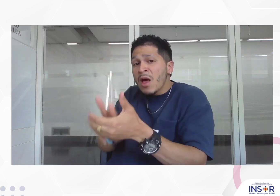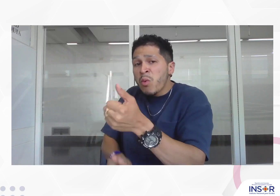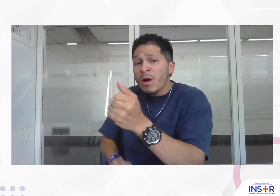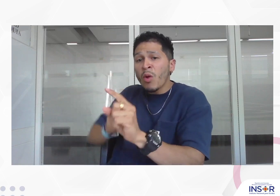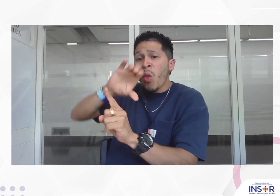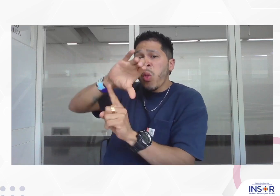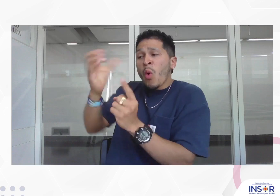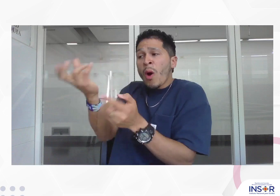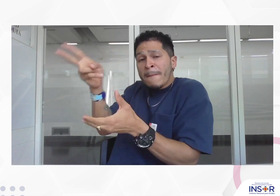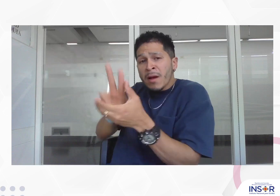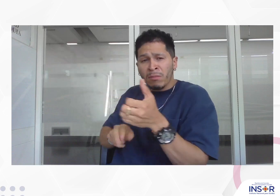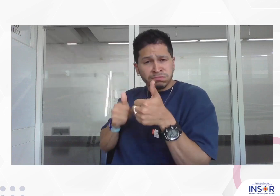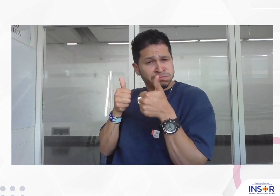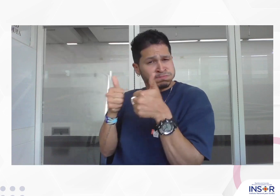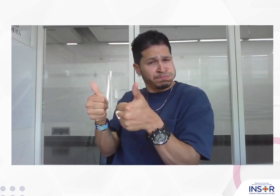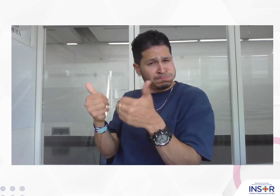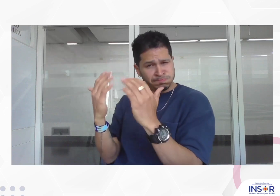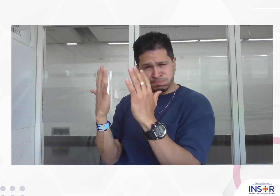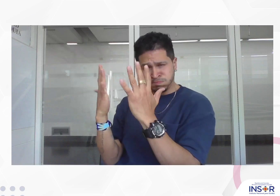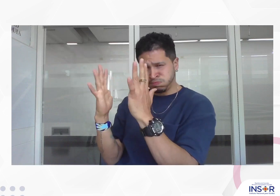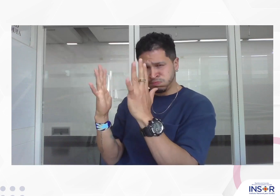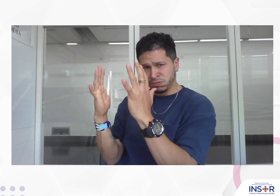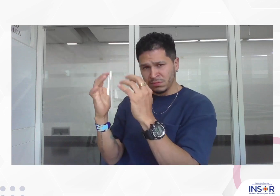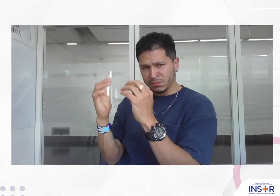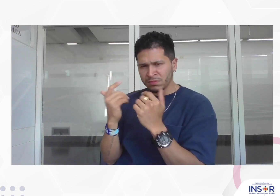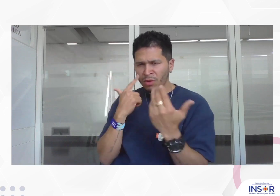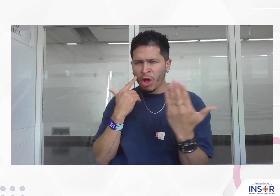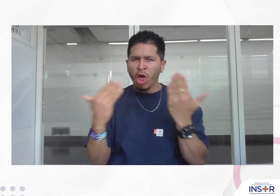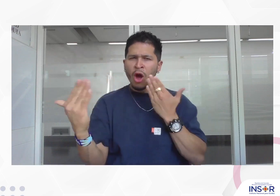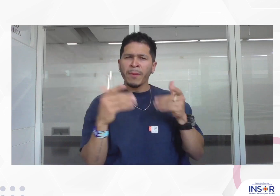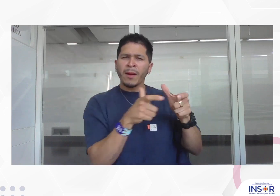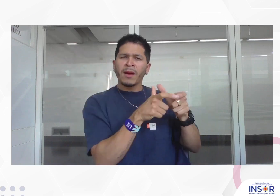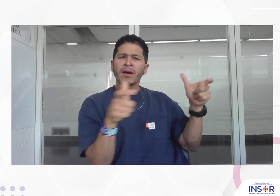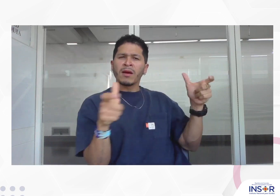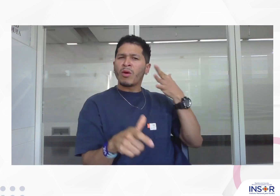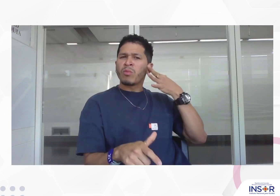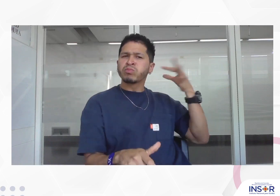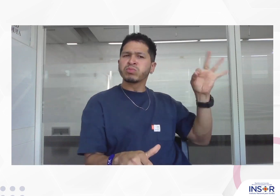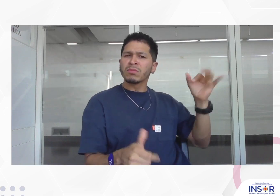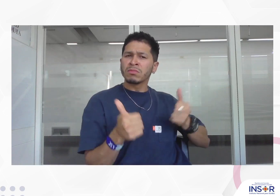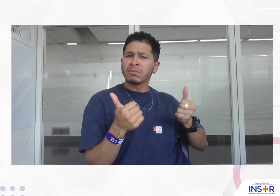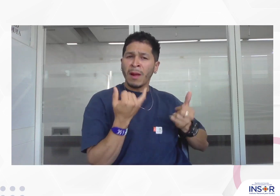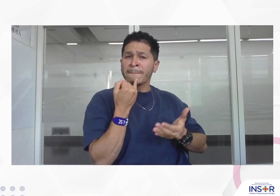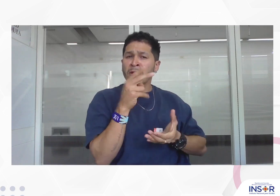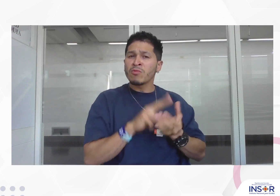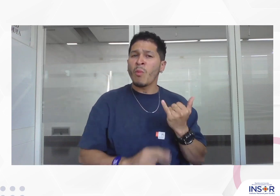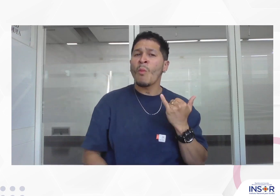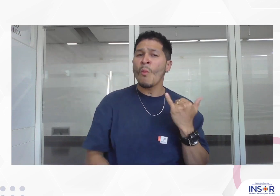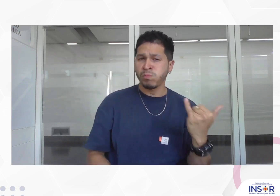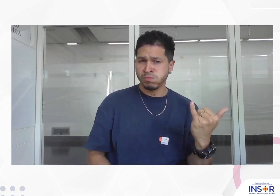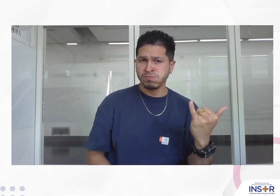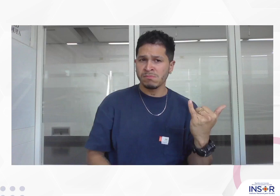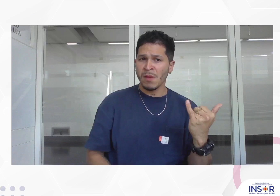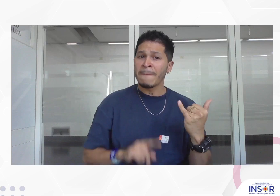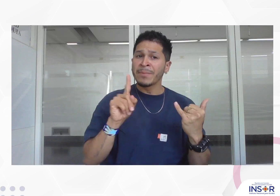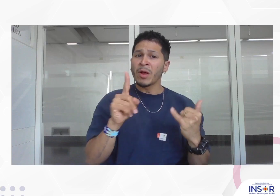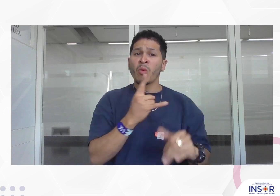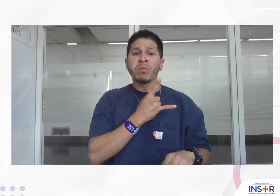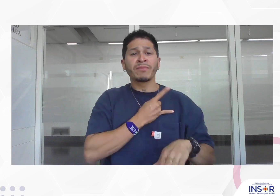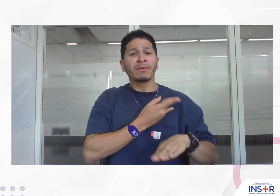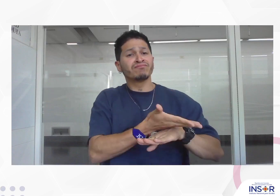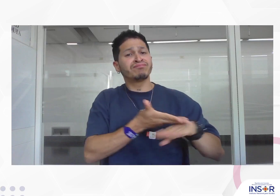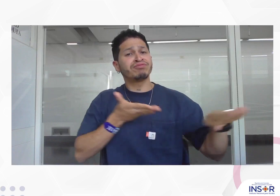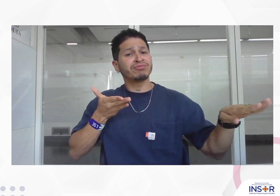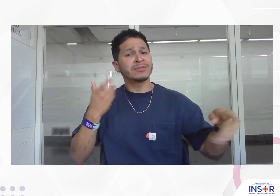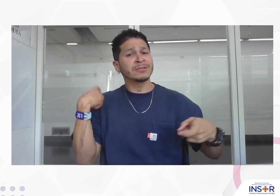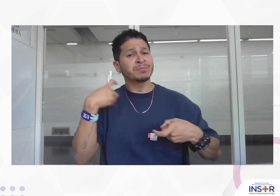su lengua. Las personas sordas que son bilingües y que usan el español escrito, pues están muy bien, se merece pues un